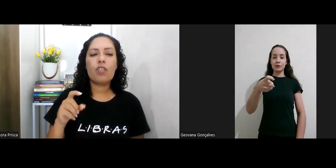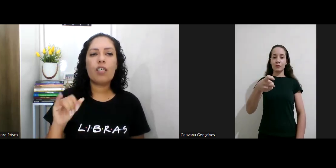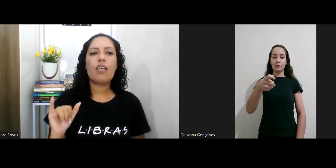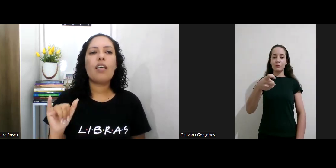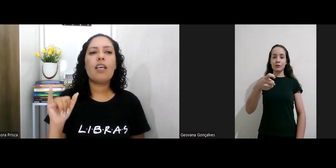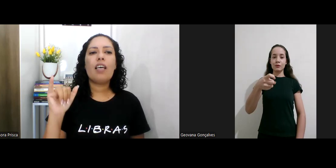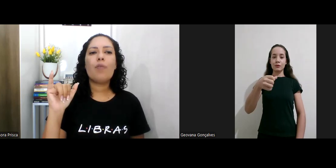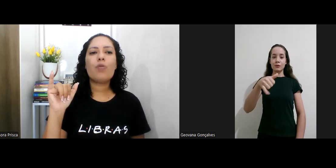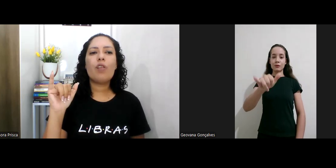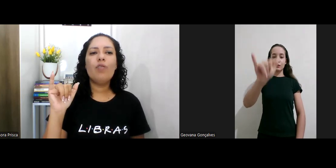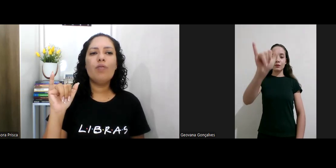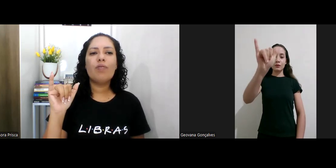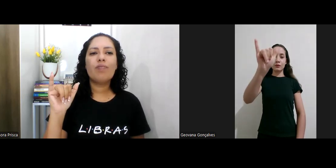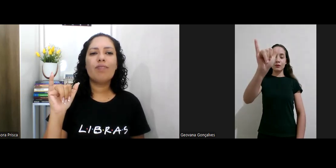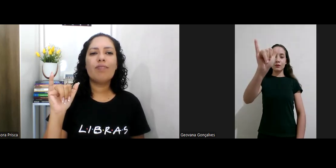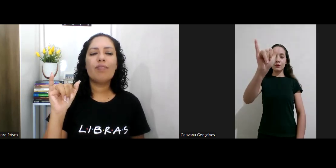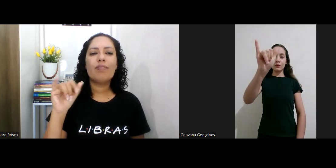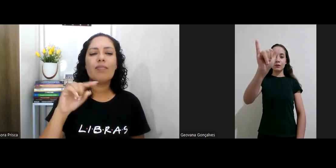X, Y,